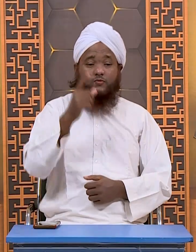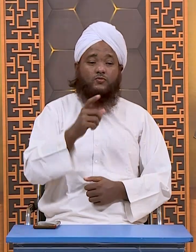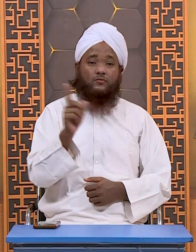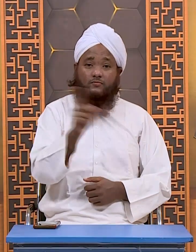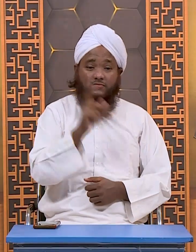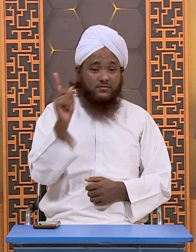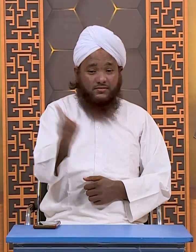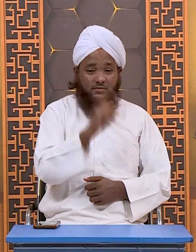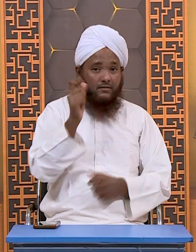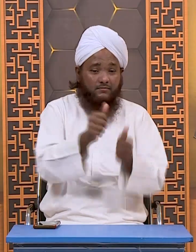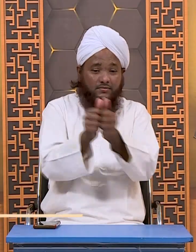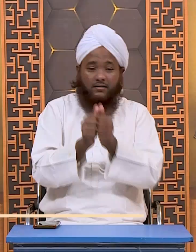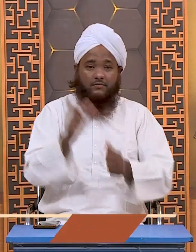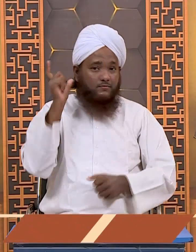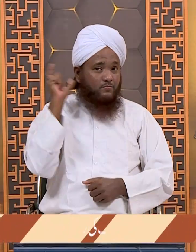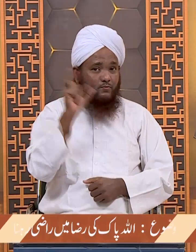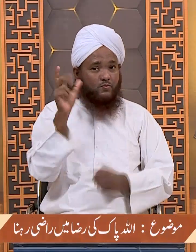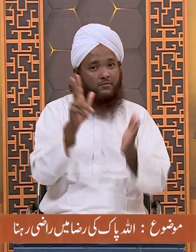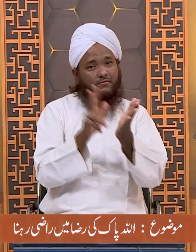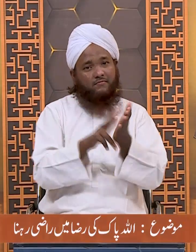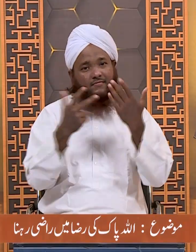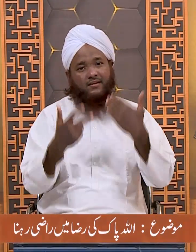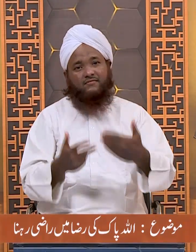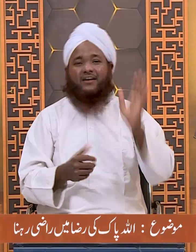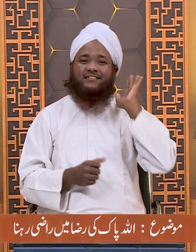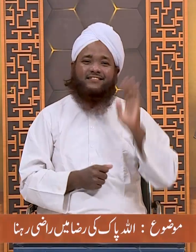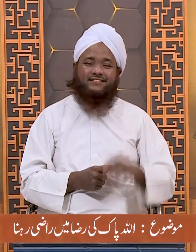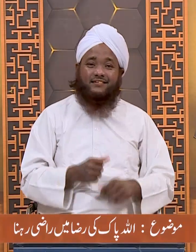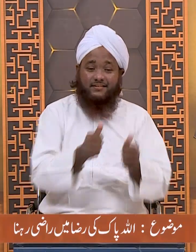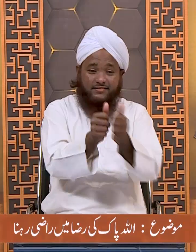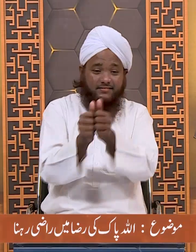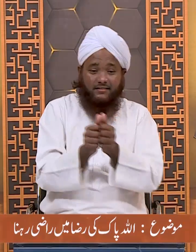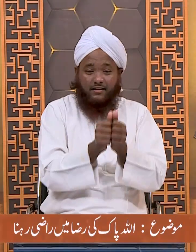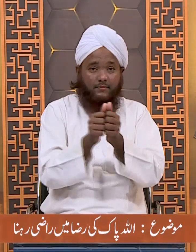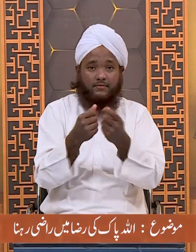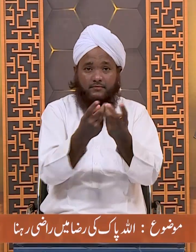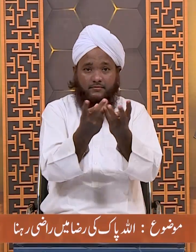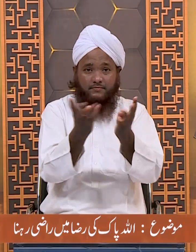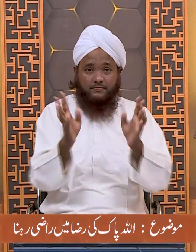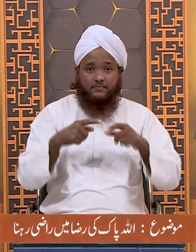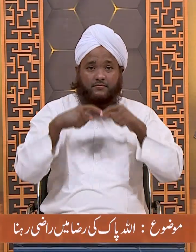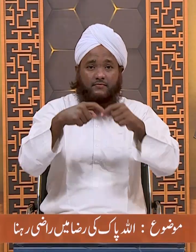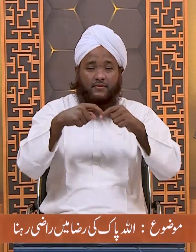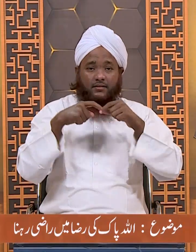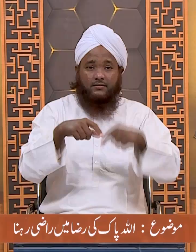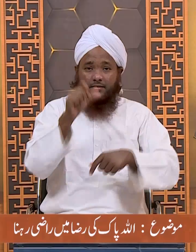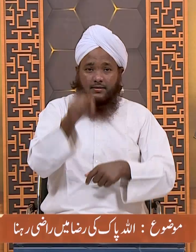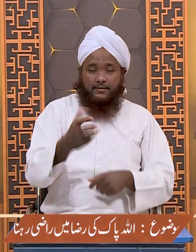یہ کن افراد کی شان بیان کی گئی؟ میرے آقا صلی اللہ علیہ وسلم نے صحابہ کرام بتا رہے ہیں کہ ہمارے ایمان کی، مومن ہونے